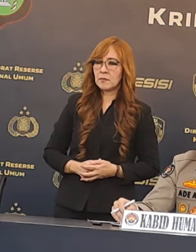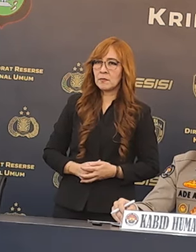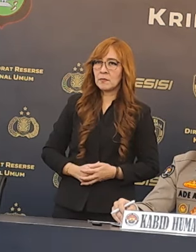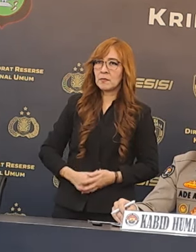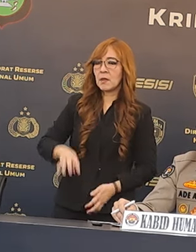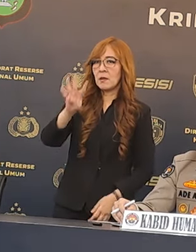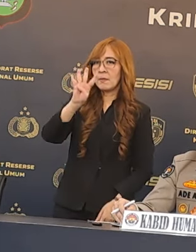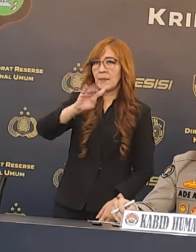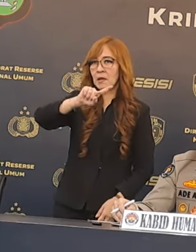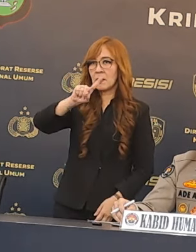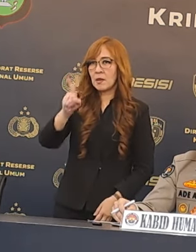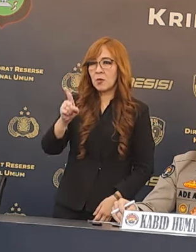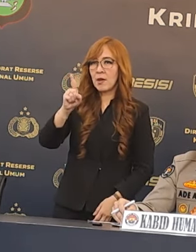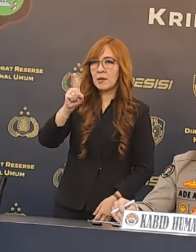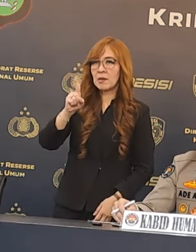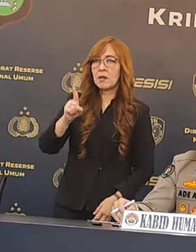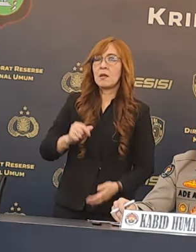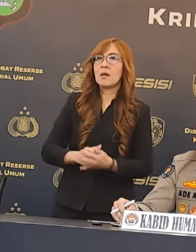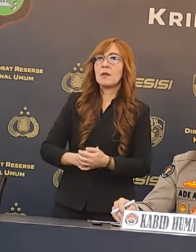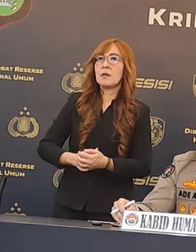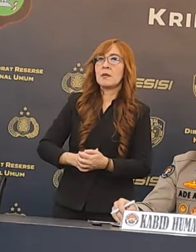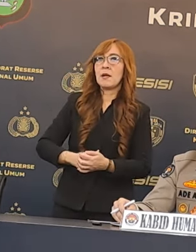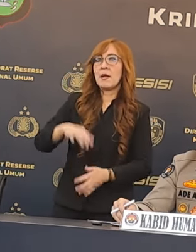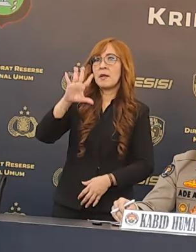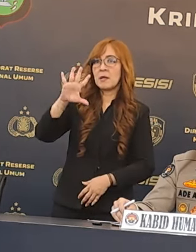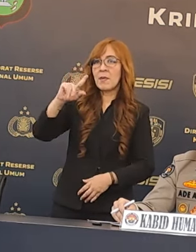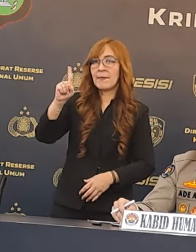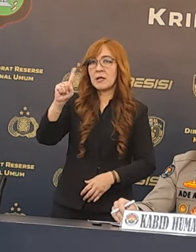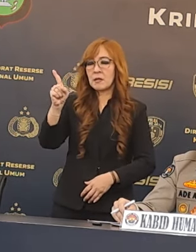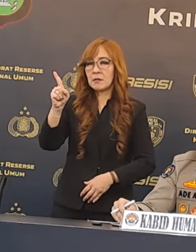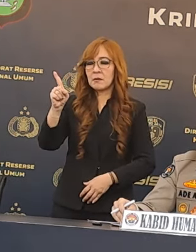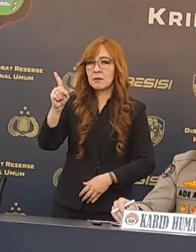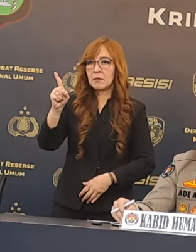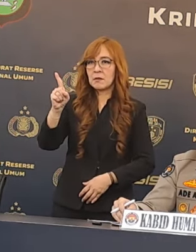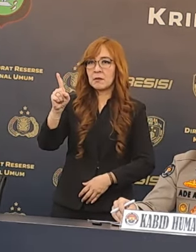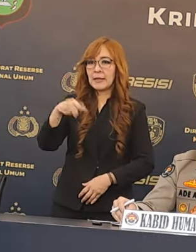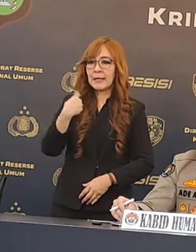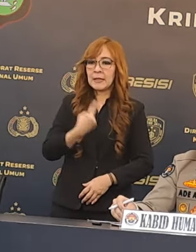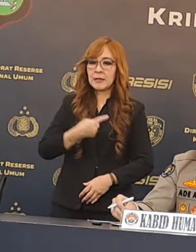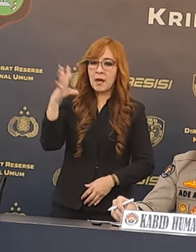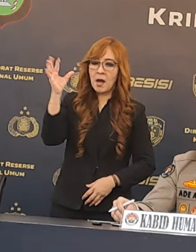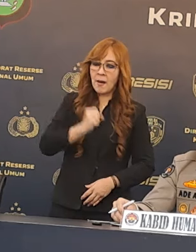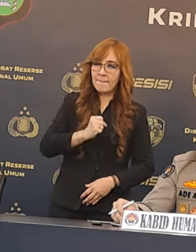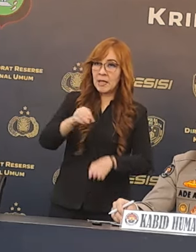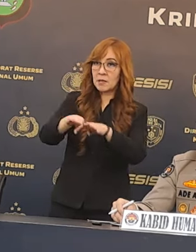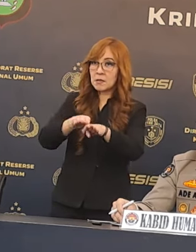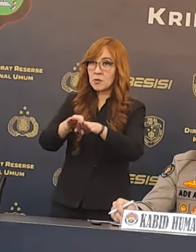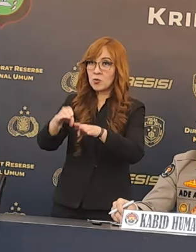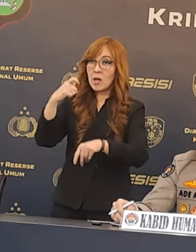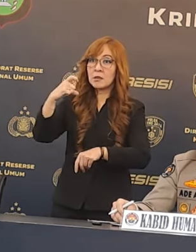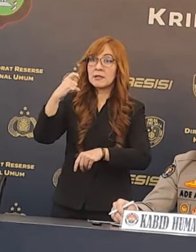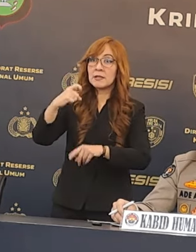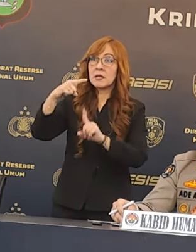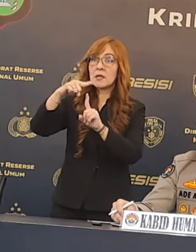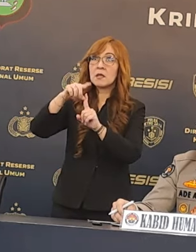lewat 50 menit 11 detik, hal tersebut kita ambil berdasarkan CCTV